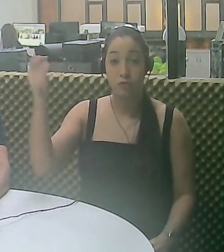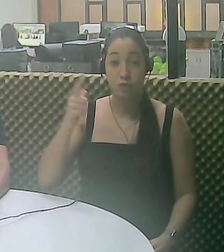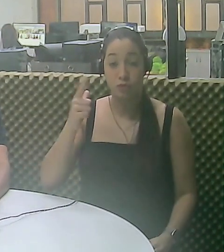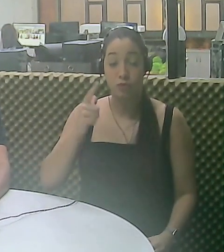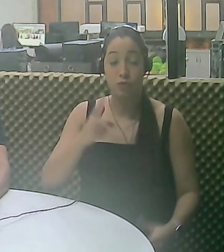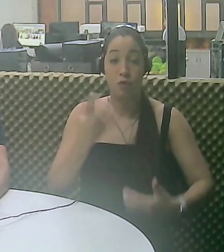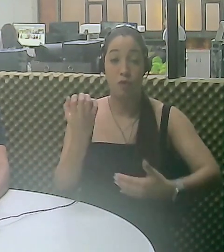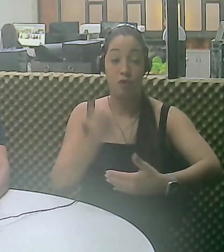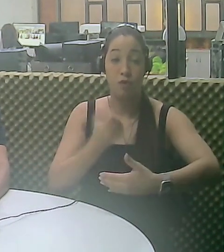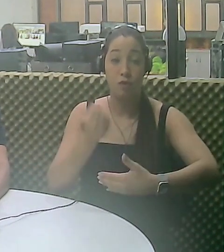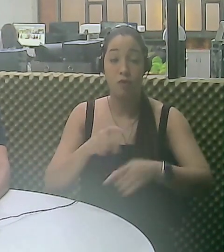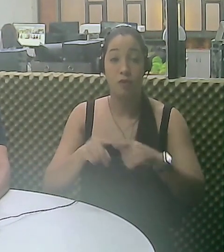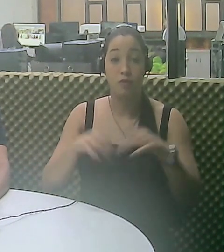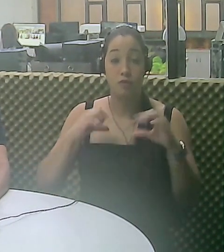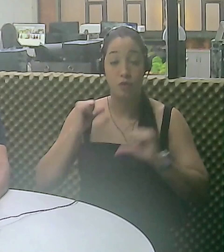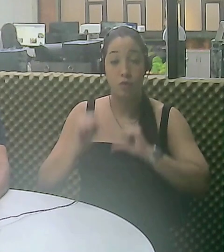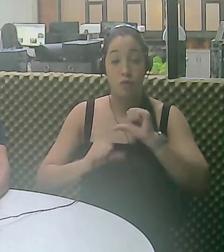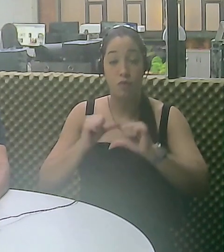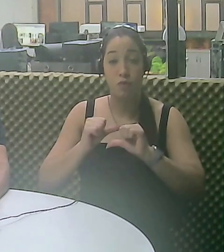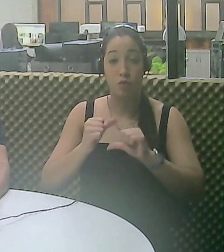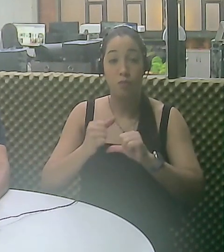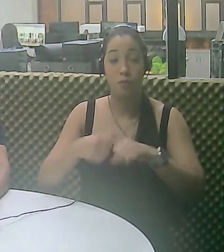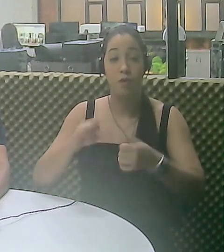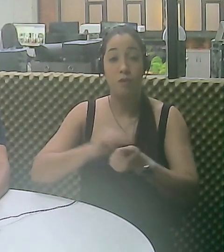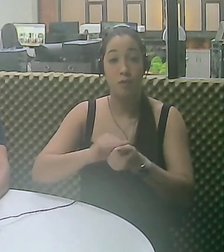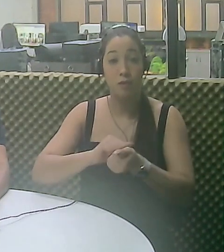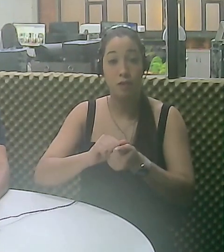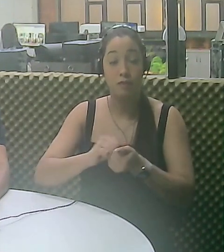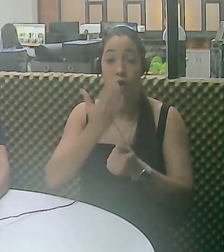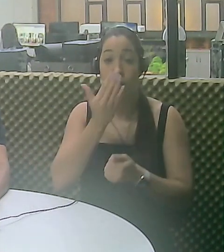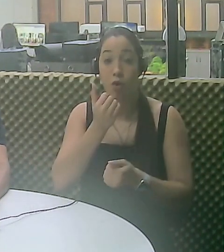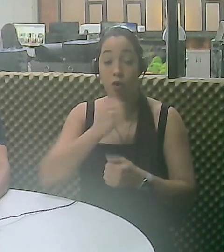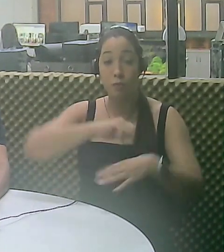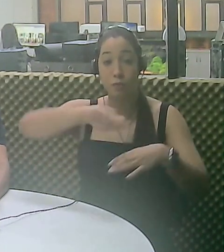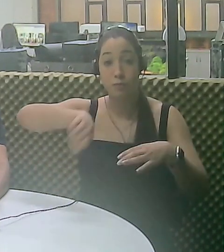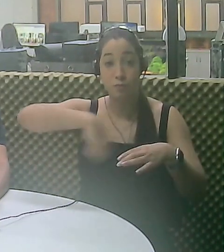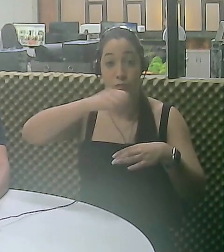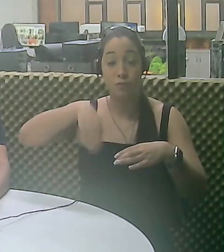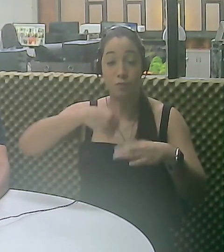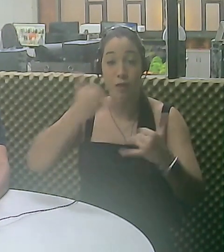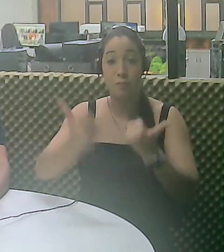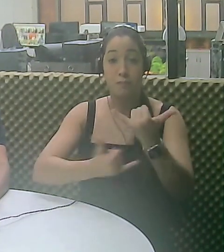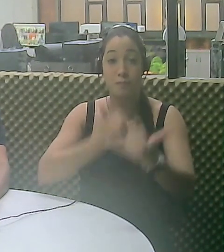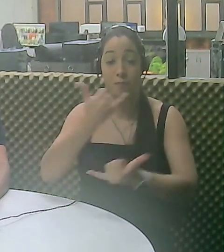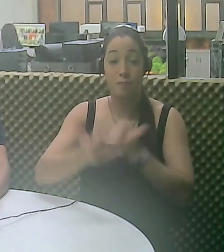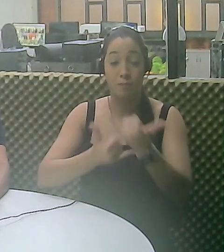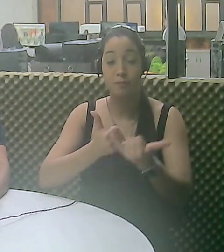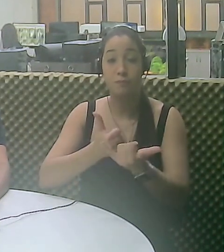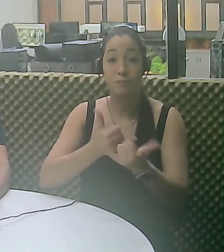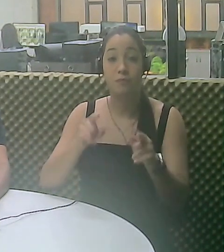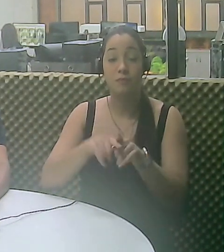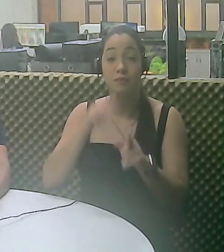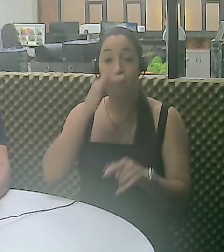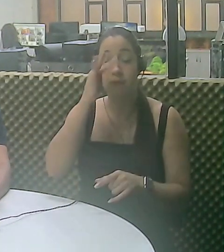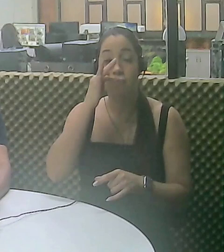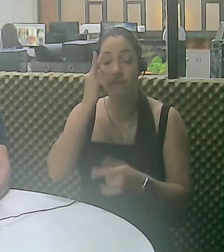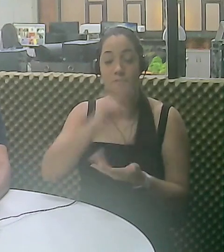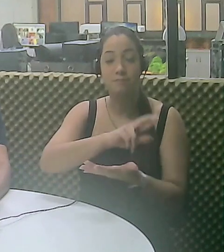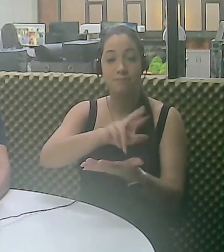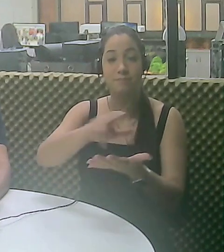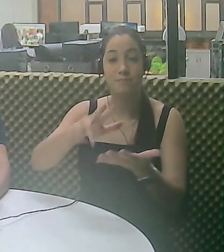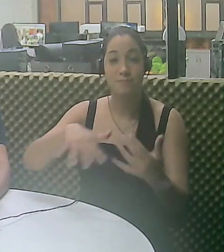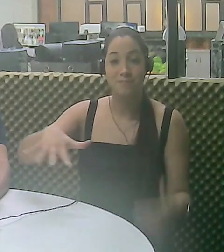lactário, rouparia, lavanderia, refeitório, cantina, pátio coberto, playground, jardins, entre